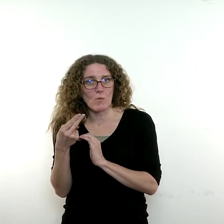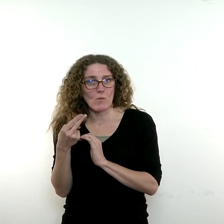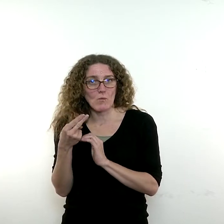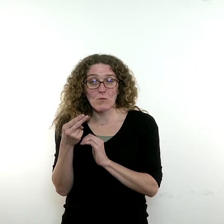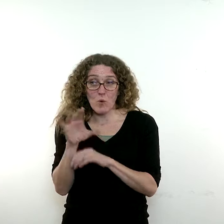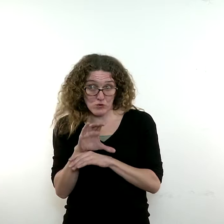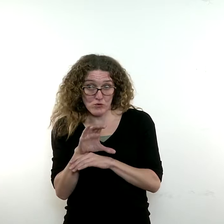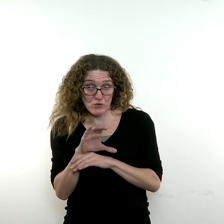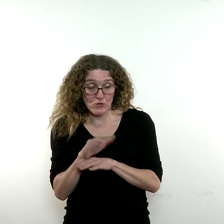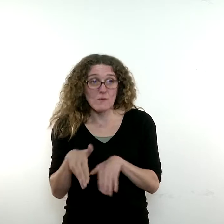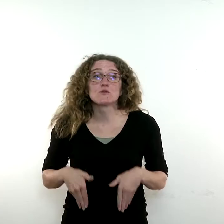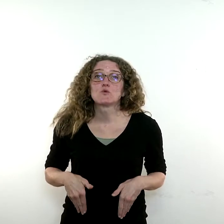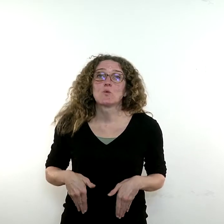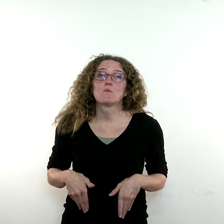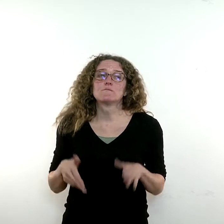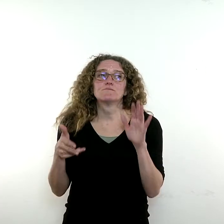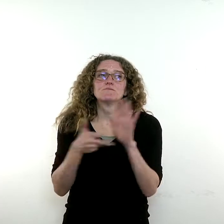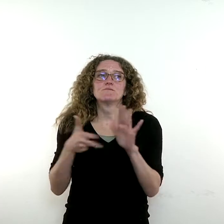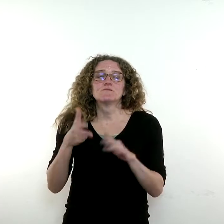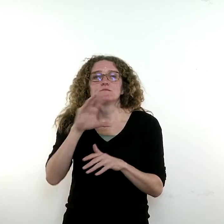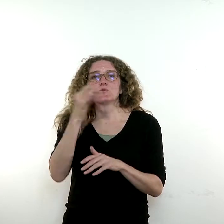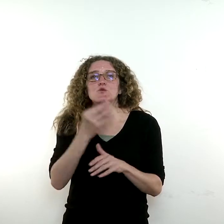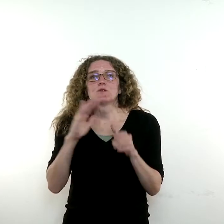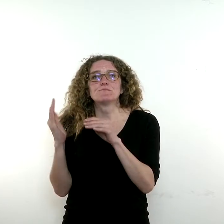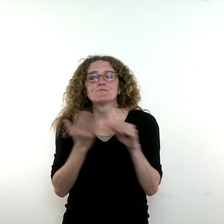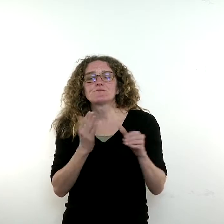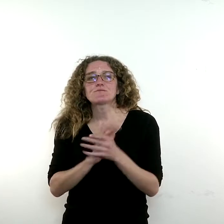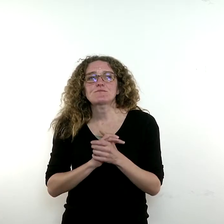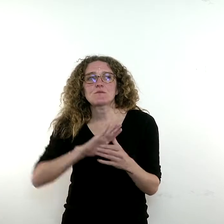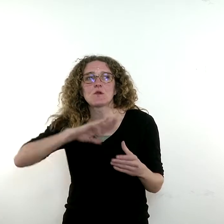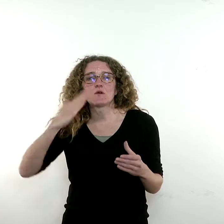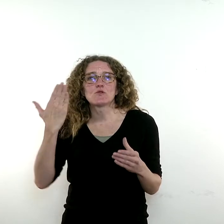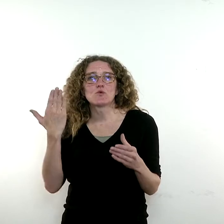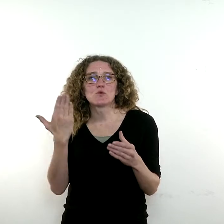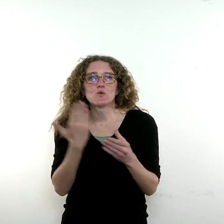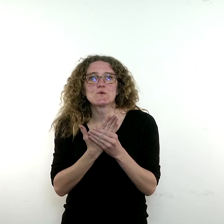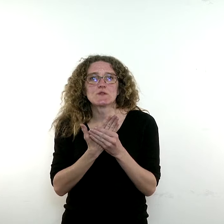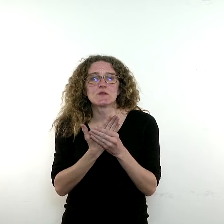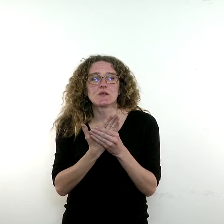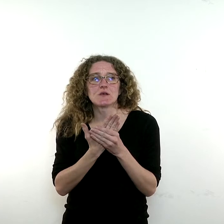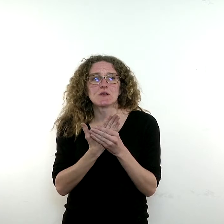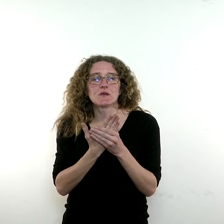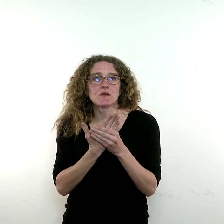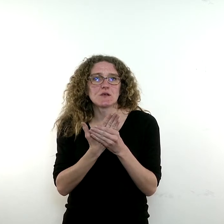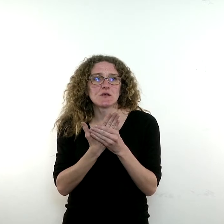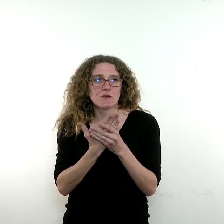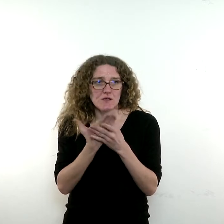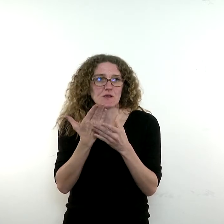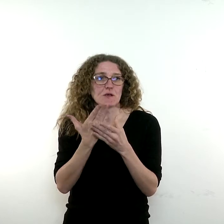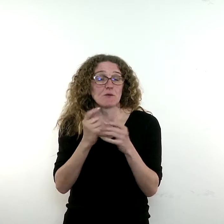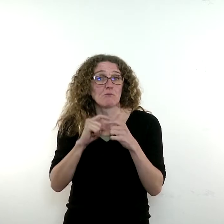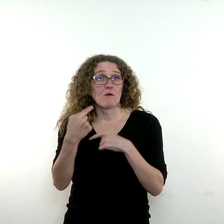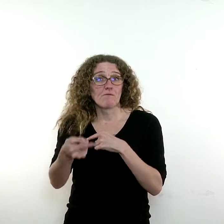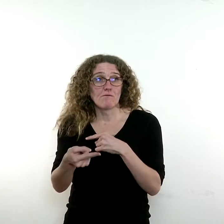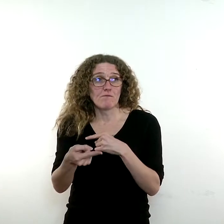Qui est contre? Qui s'abstient? Adopté à l'unanimité. Affaire suivante, il s'agit de la mise à